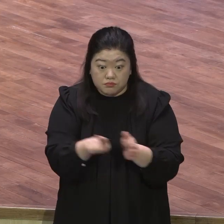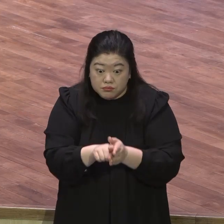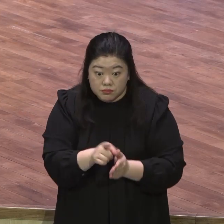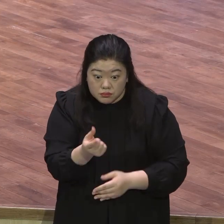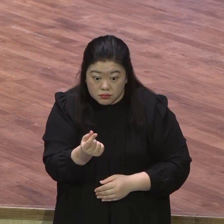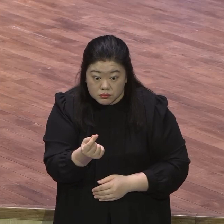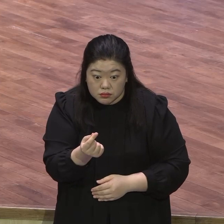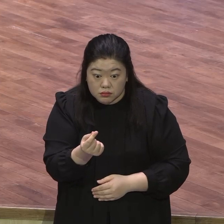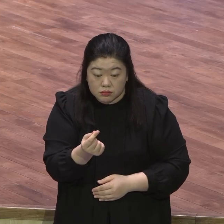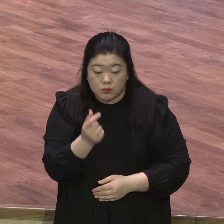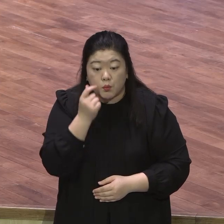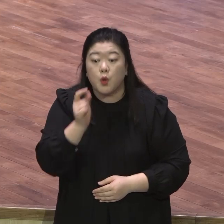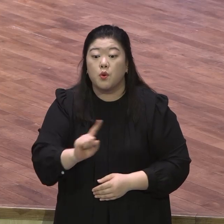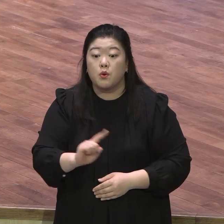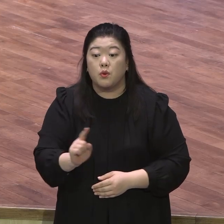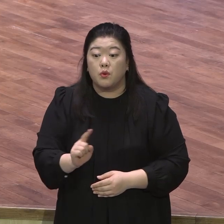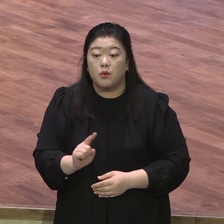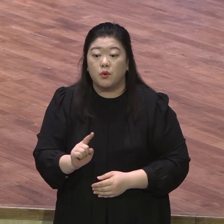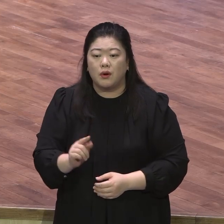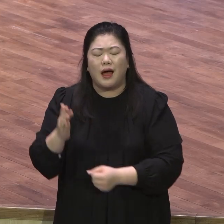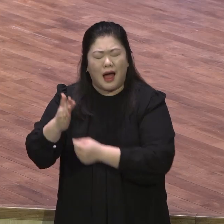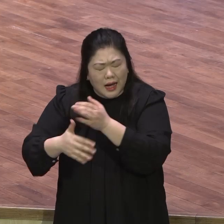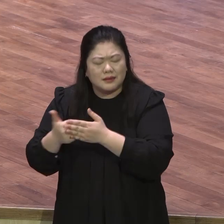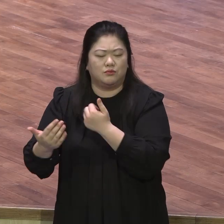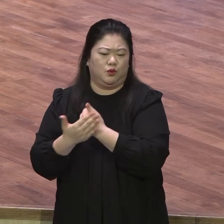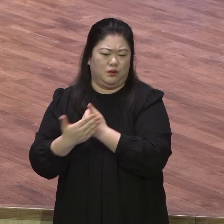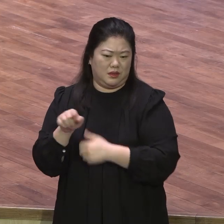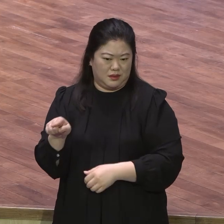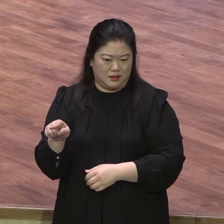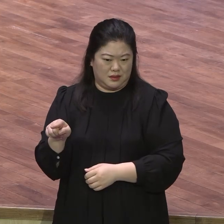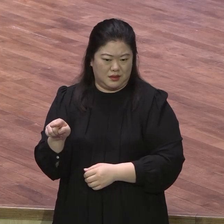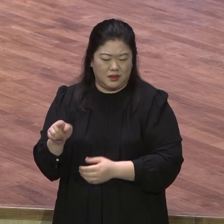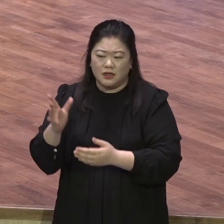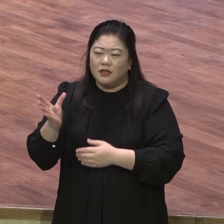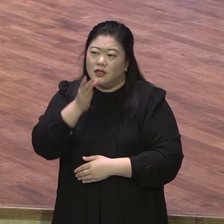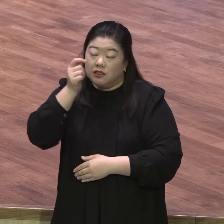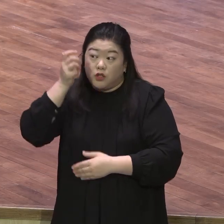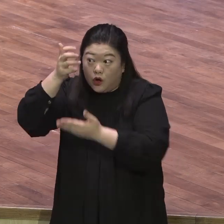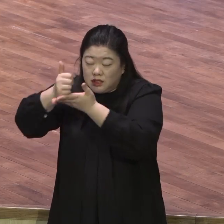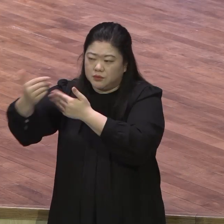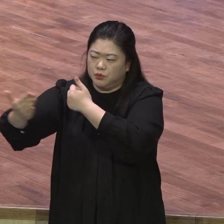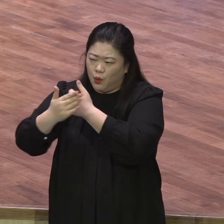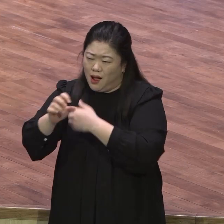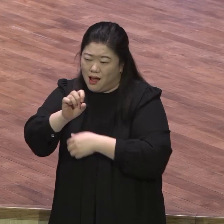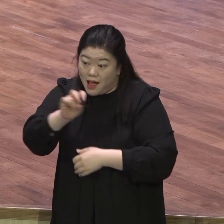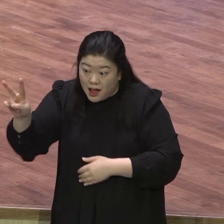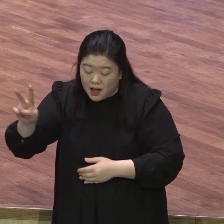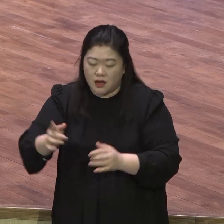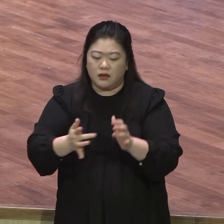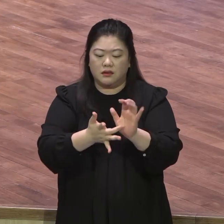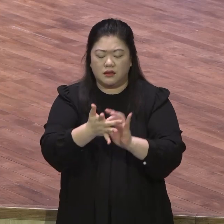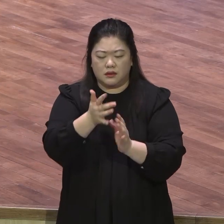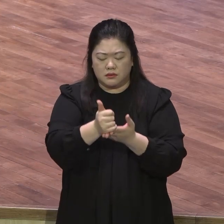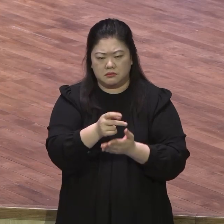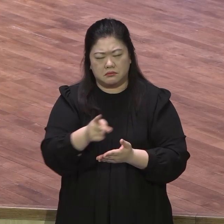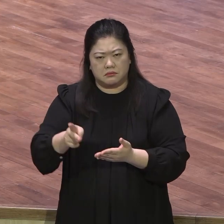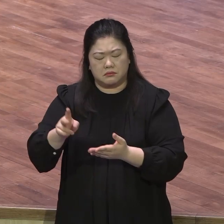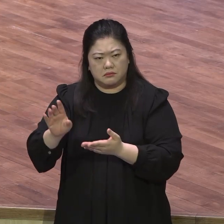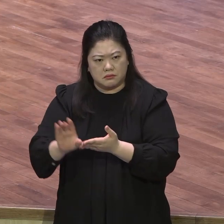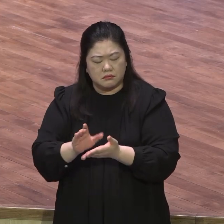그래서 여러분이 성령이 임재한 증거예요. 더더군요. 심야기도에 나와서 내가 예배해 드리고 싶다.